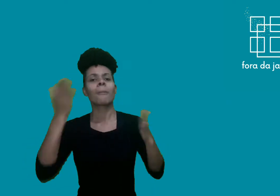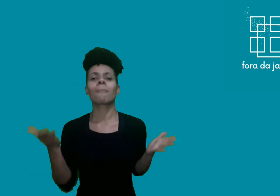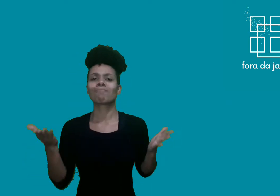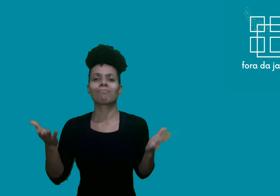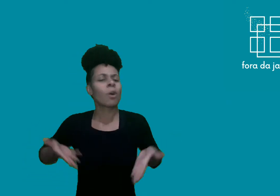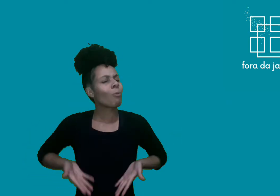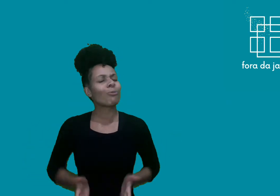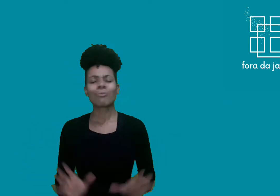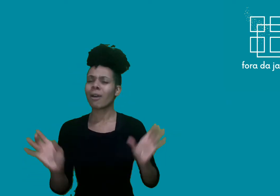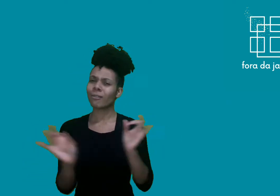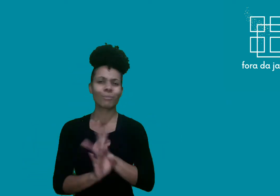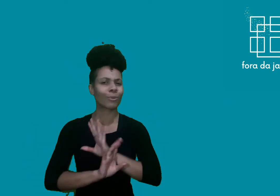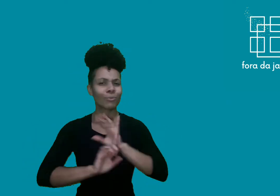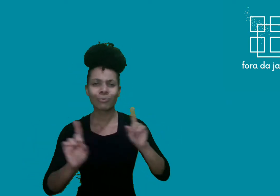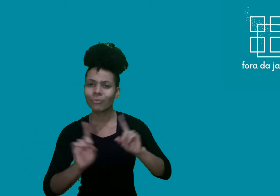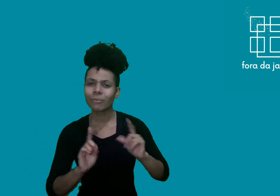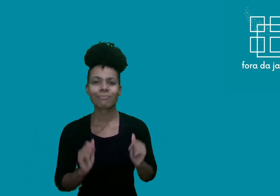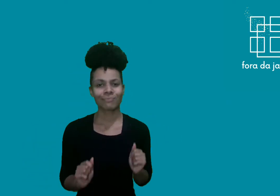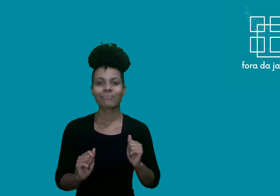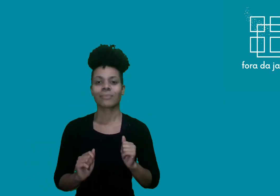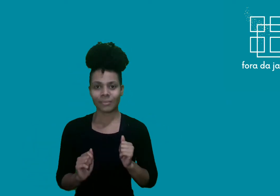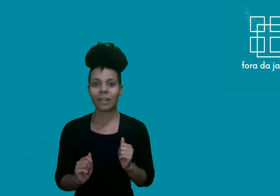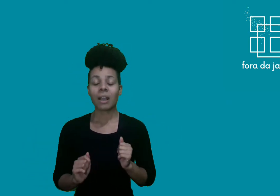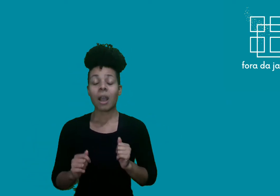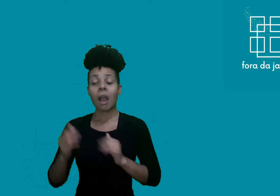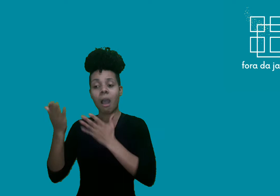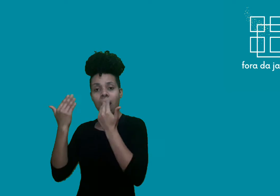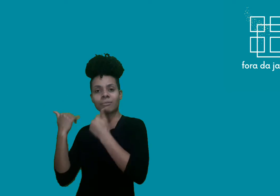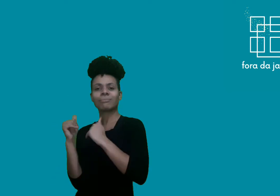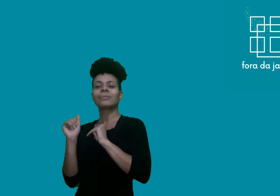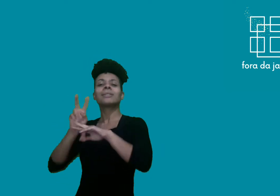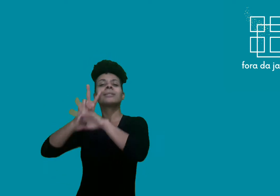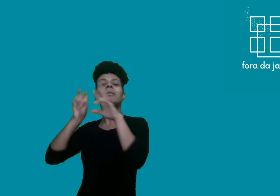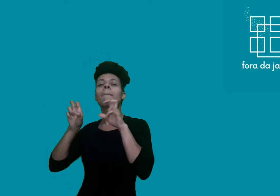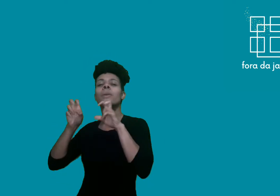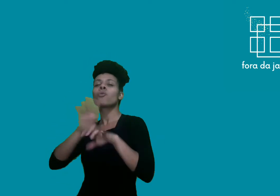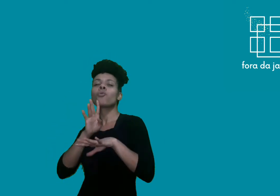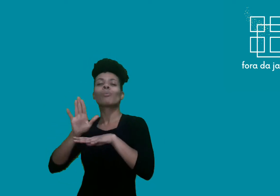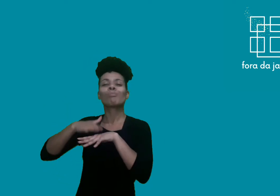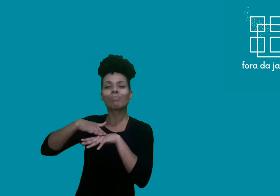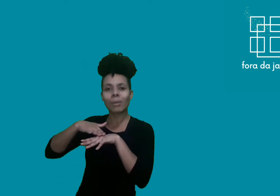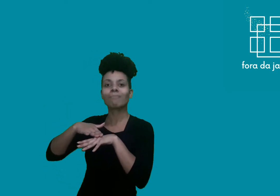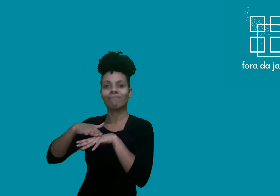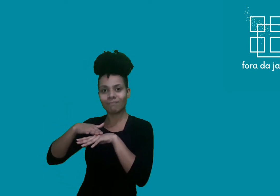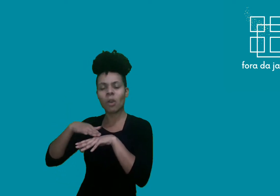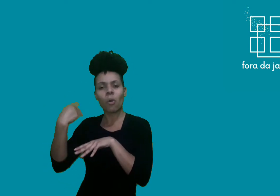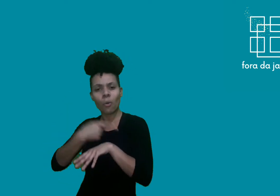dá ânimo de fazer algo e estar aqui nesse mundo, né? Sim, eu lembrei do mesmo episódio, né? Quando eu estava pensando